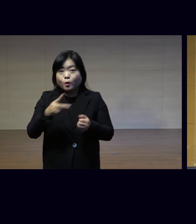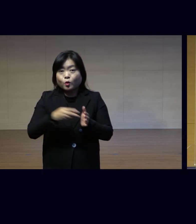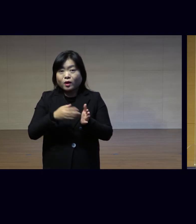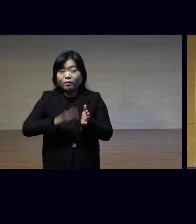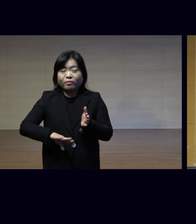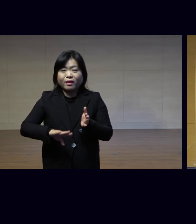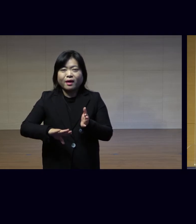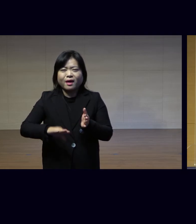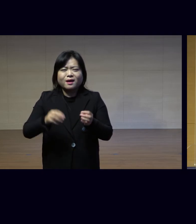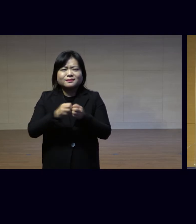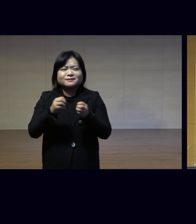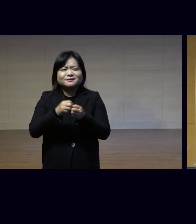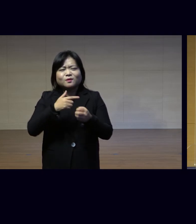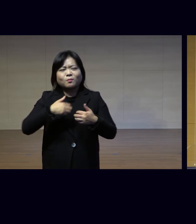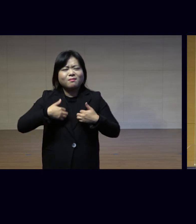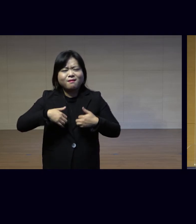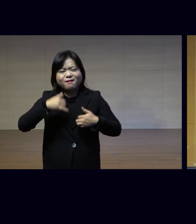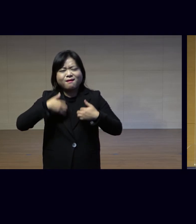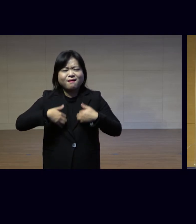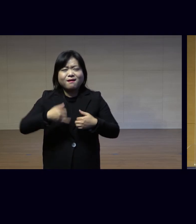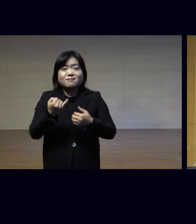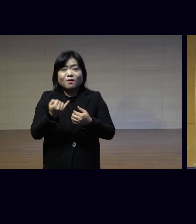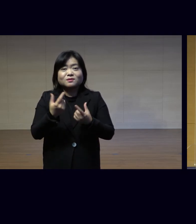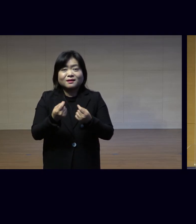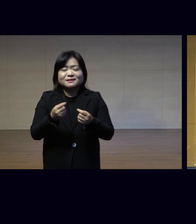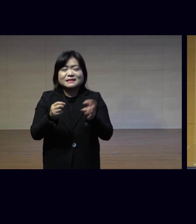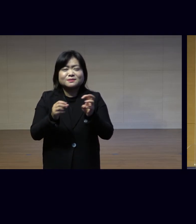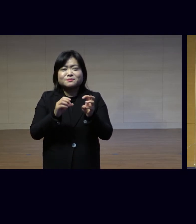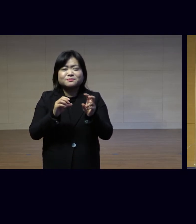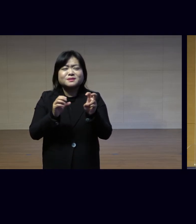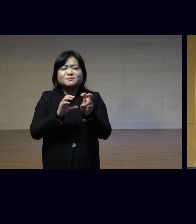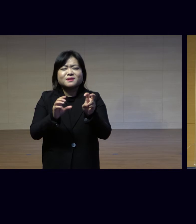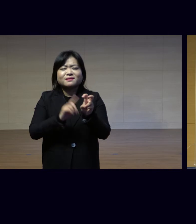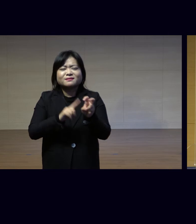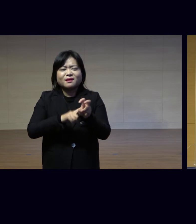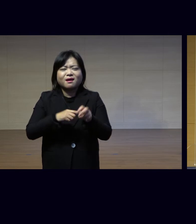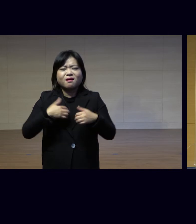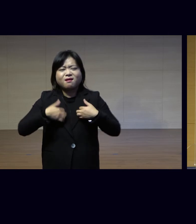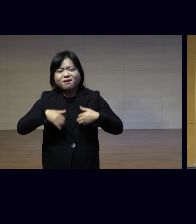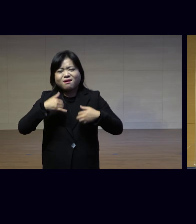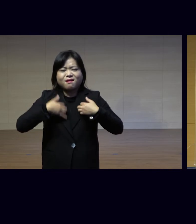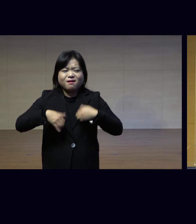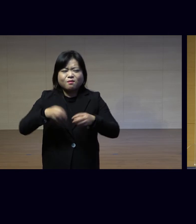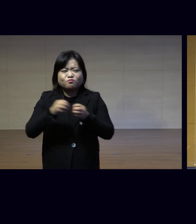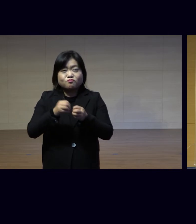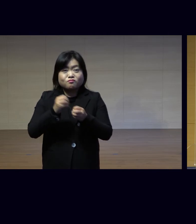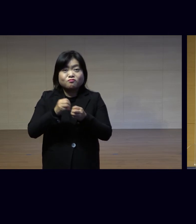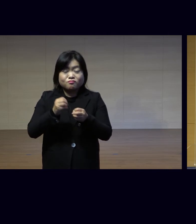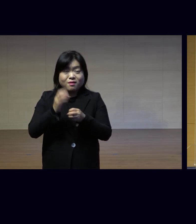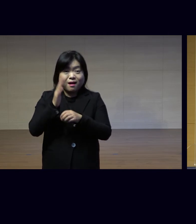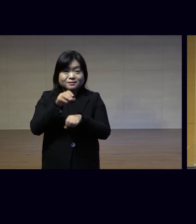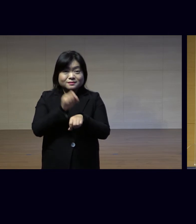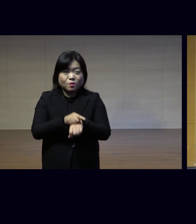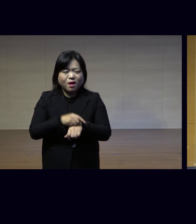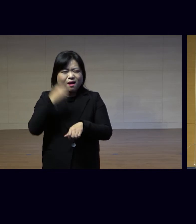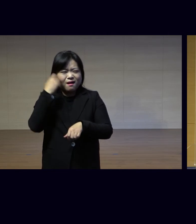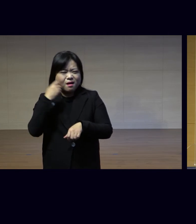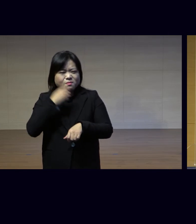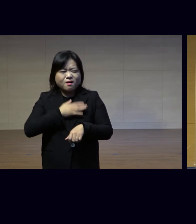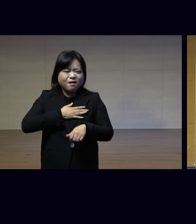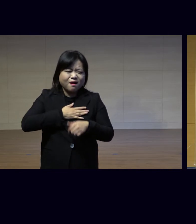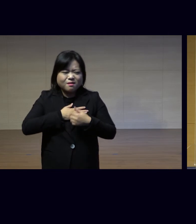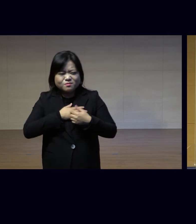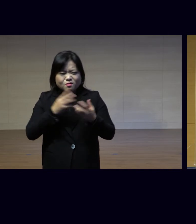너무너무 촉촉해요. 같은 여성작 20세기 여성 작가인데 글이 정말 문학성과 막 너무 그 문 감각과